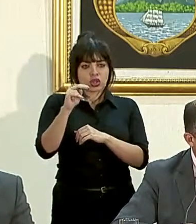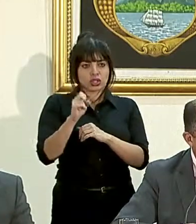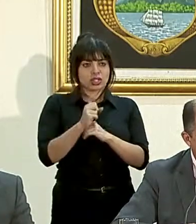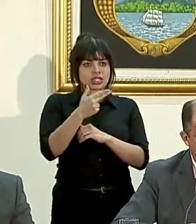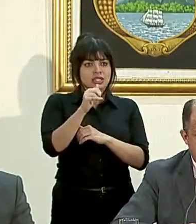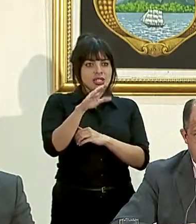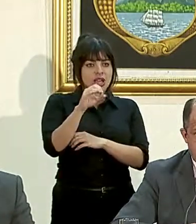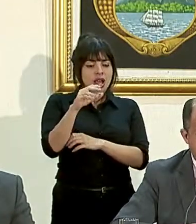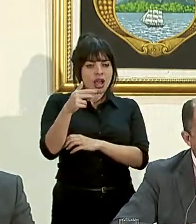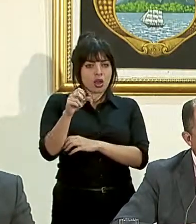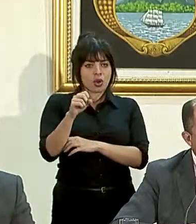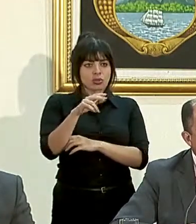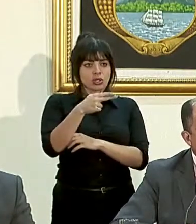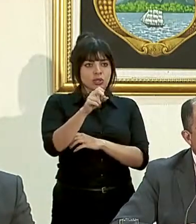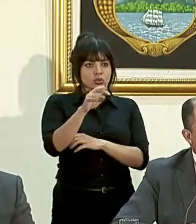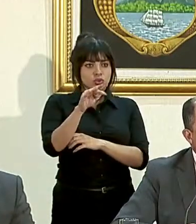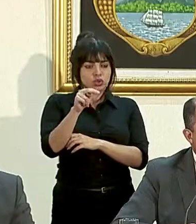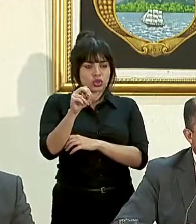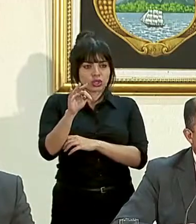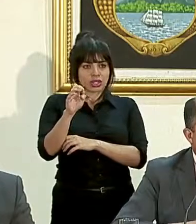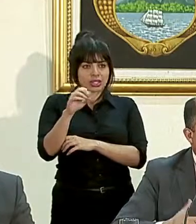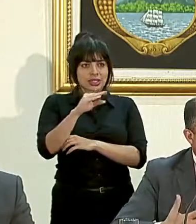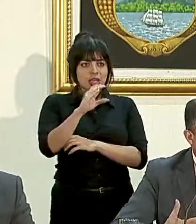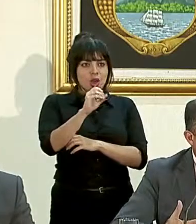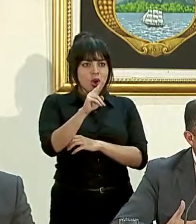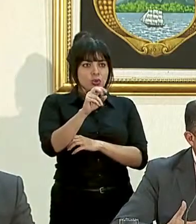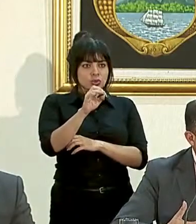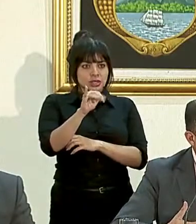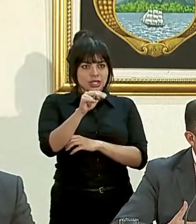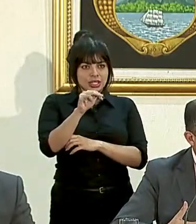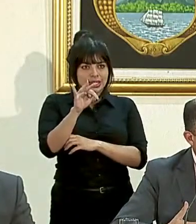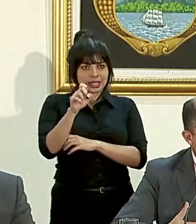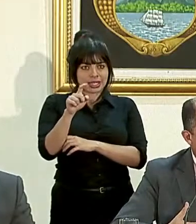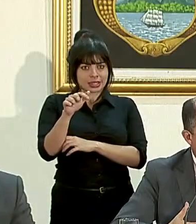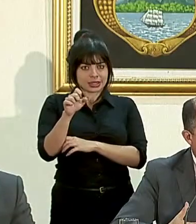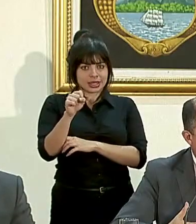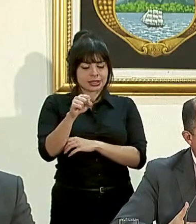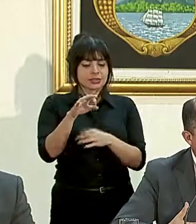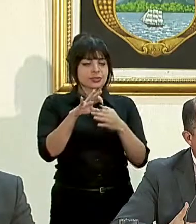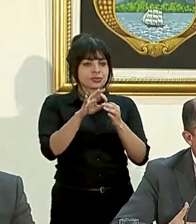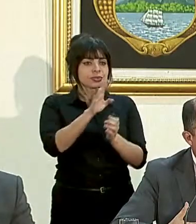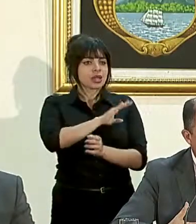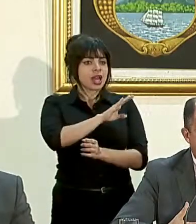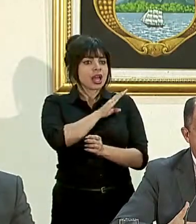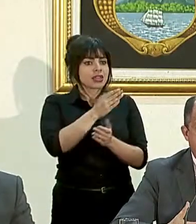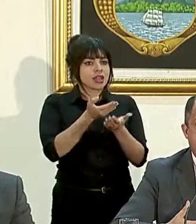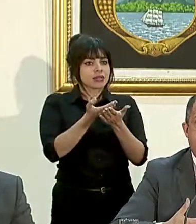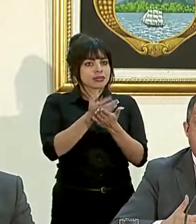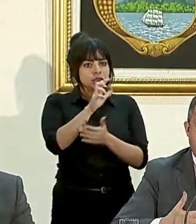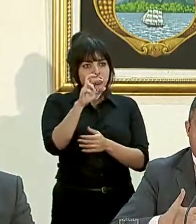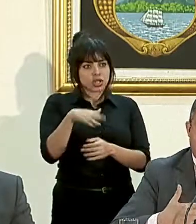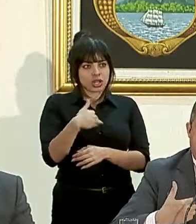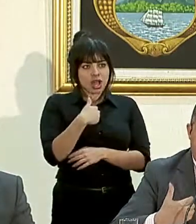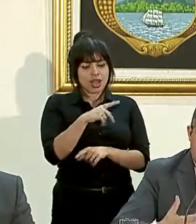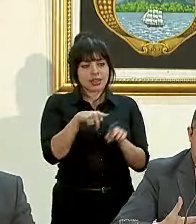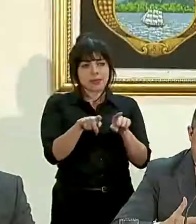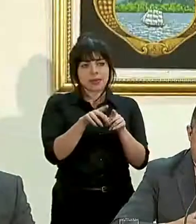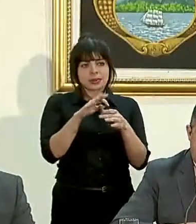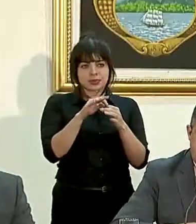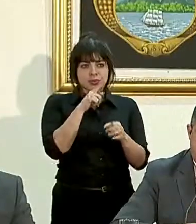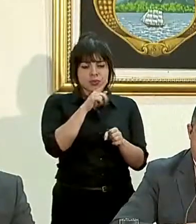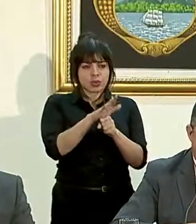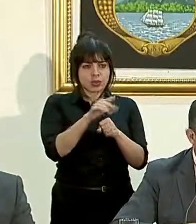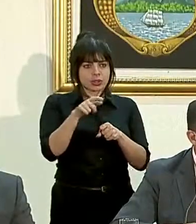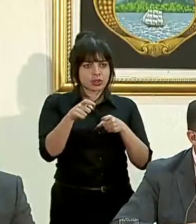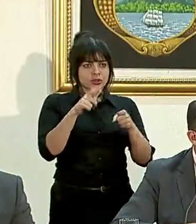Houston y Austin, Texas, de la calidad de la oferta costarricense y del compromiso